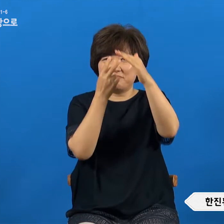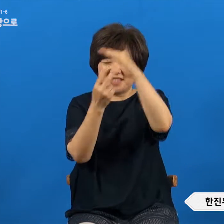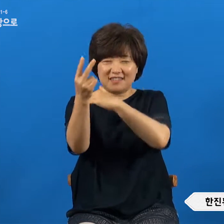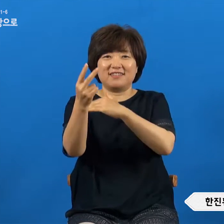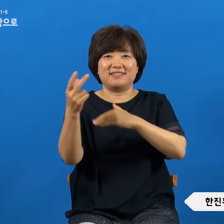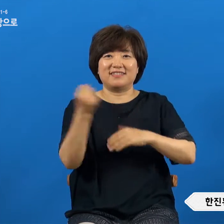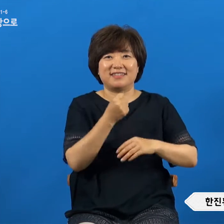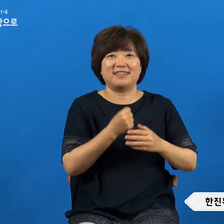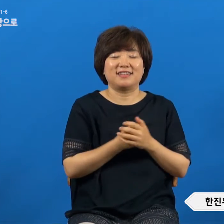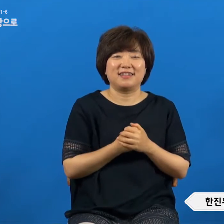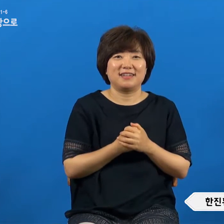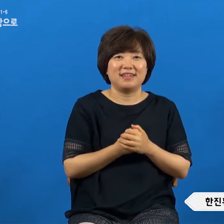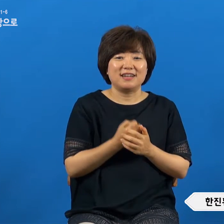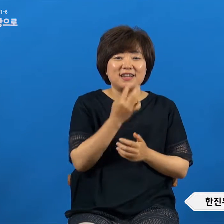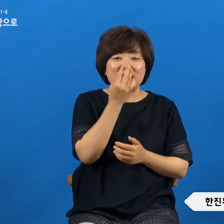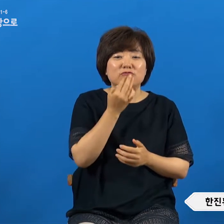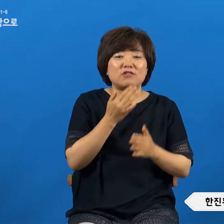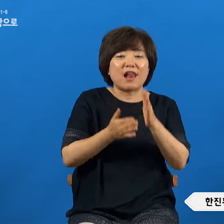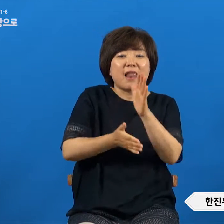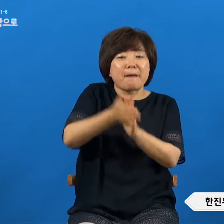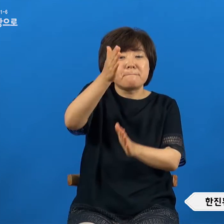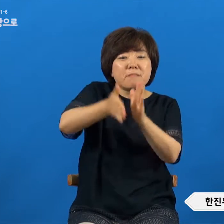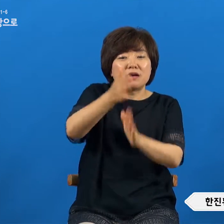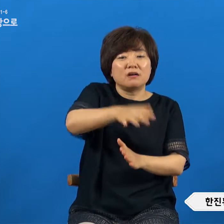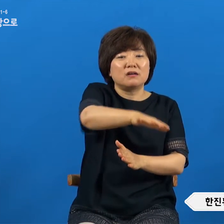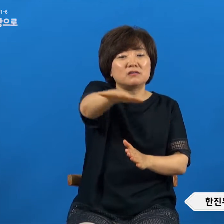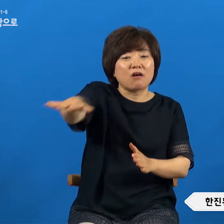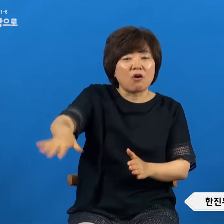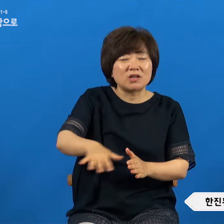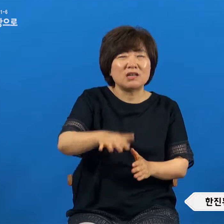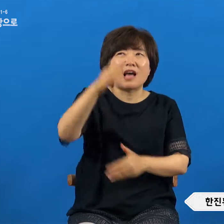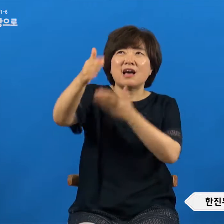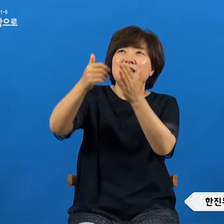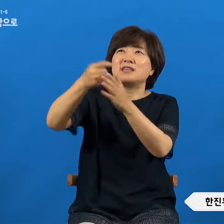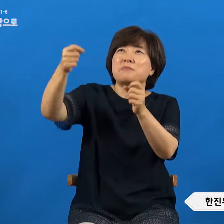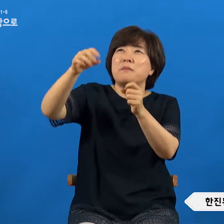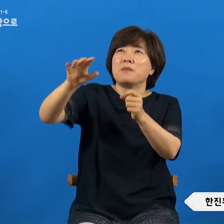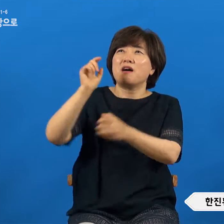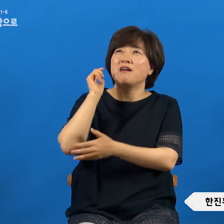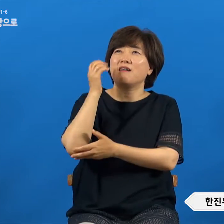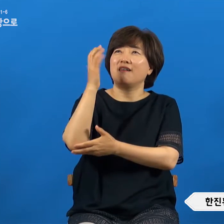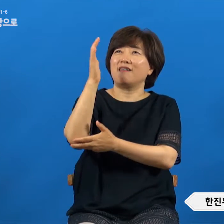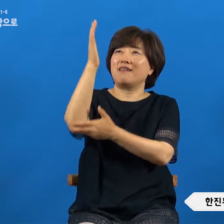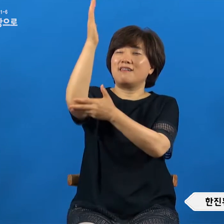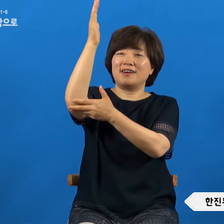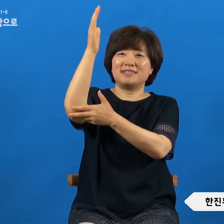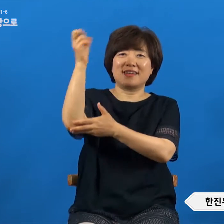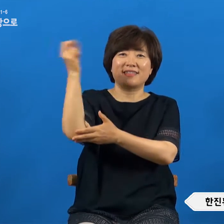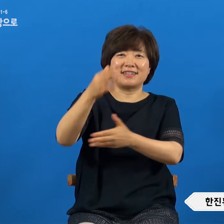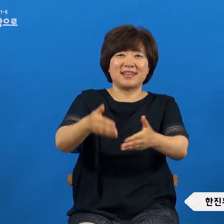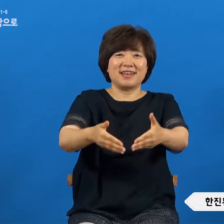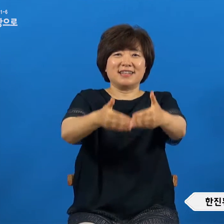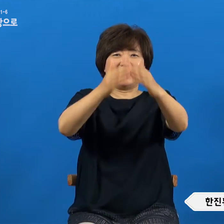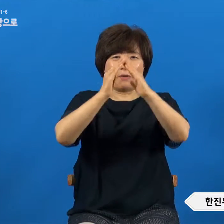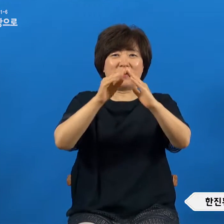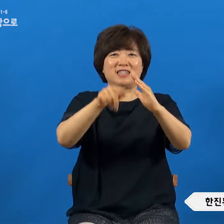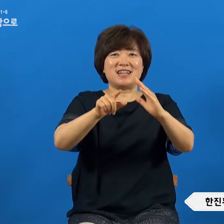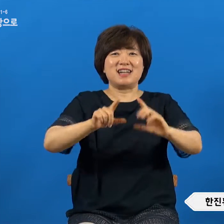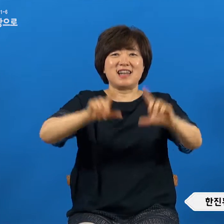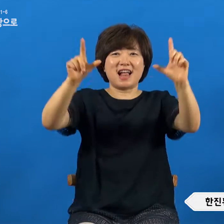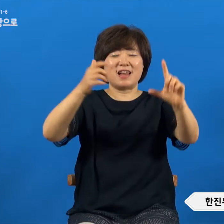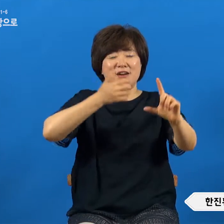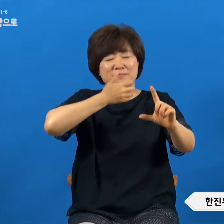이 예루살렘 도성이 다시금 영광스럽게 열방 앞에 우뚝 서게 될 그 꿈을 안고 이제